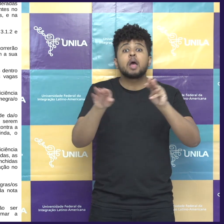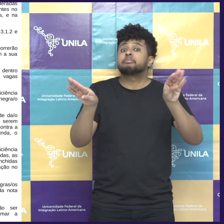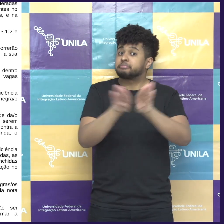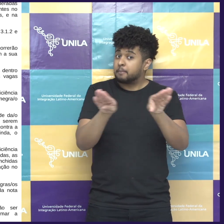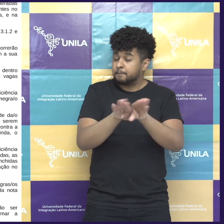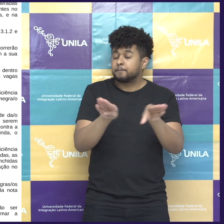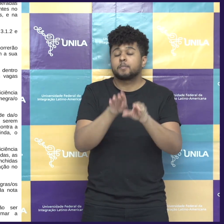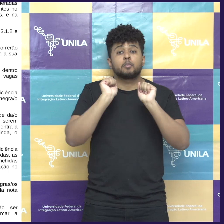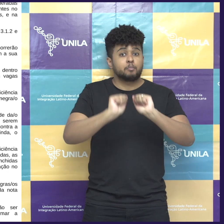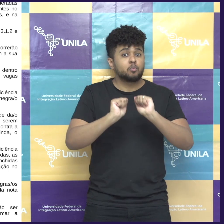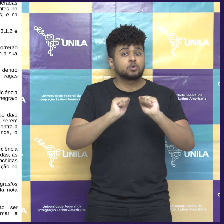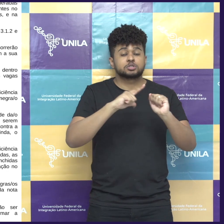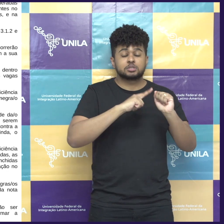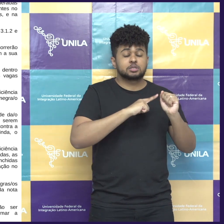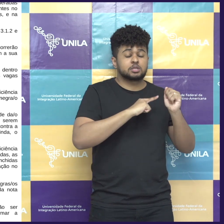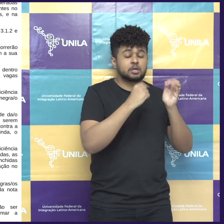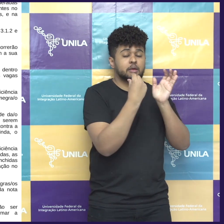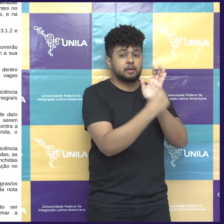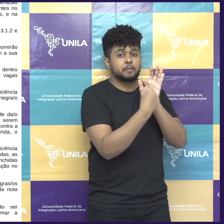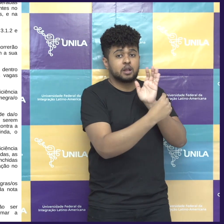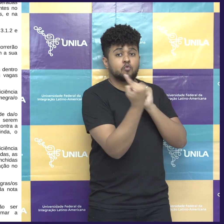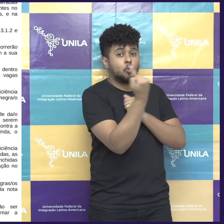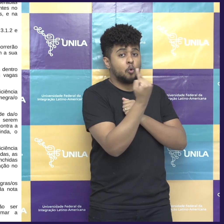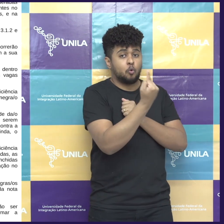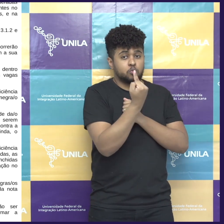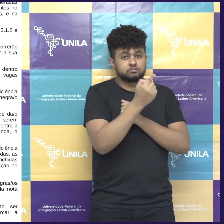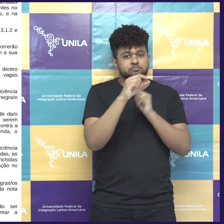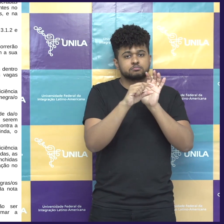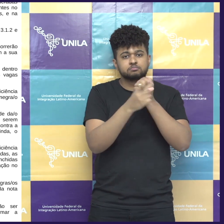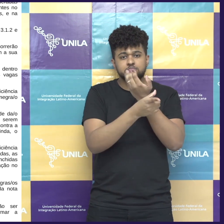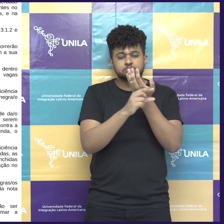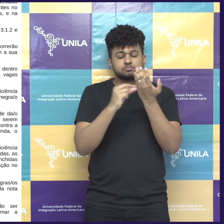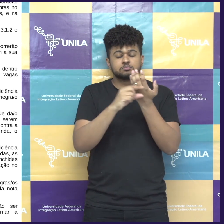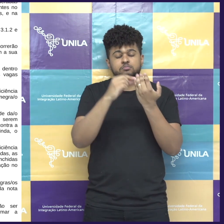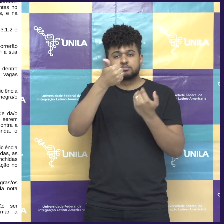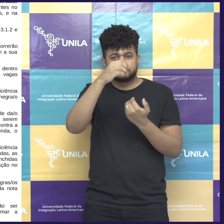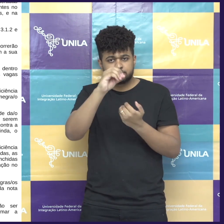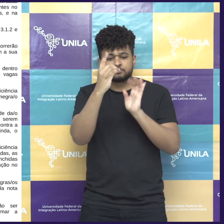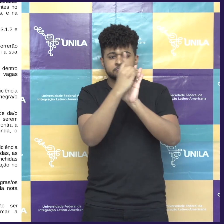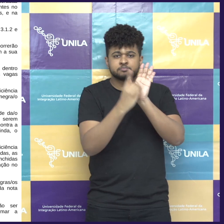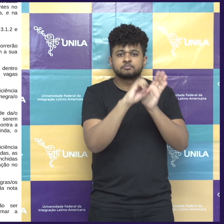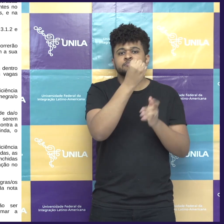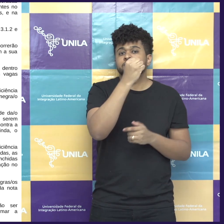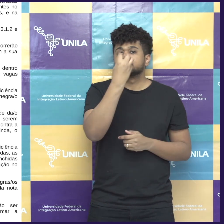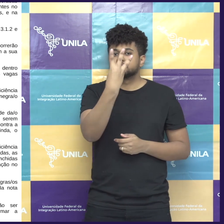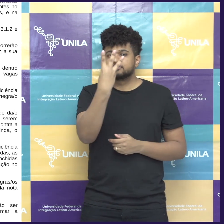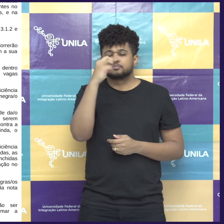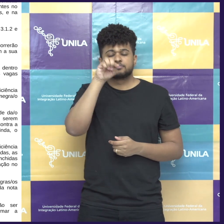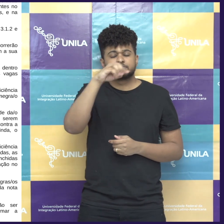aplicando-se ainda o disposto no parágrafo único do artigo 10 do Decreto número